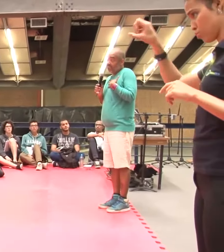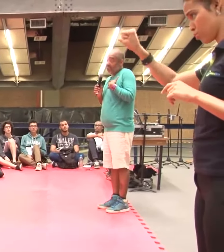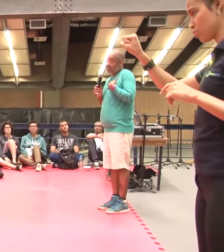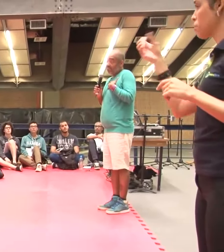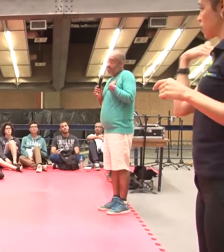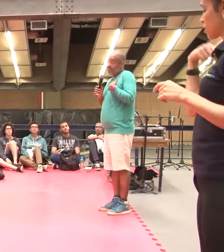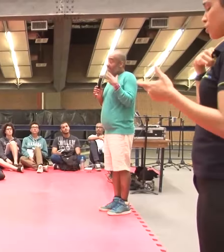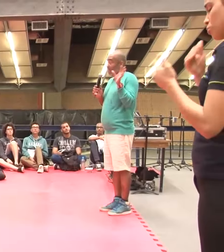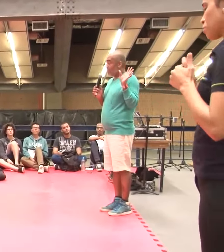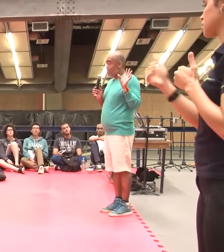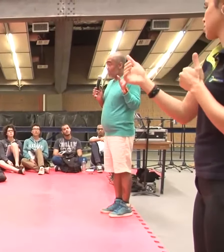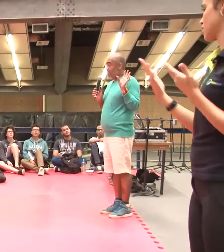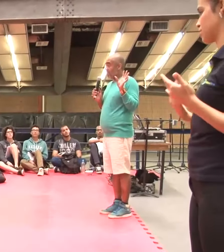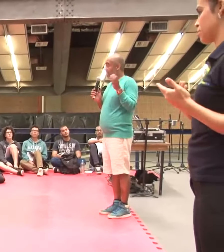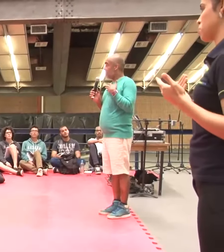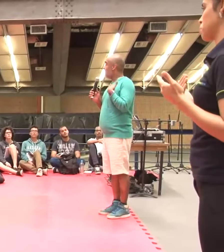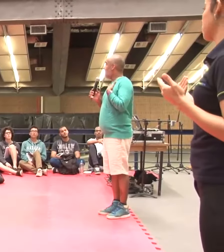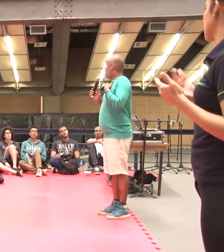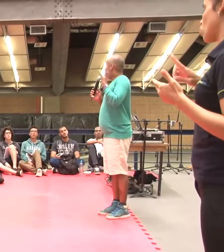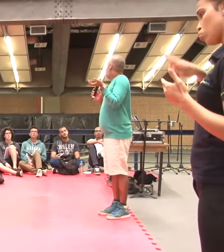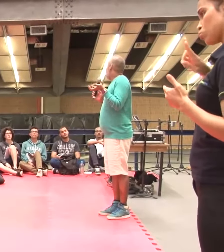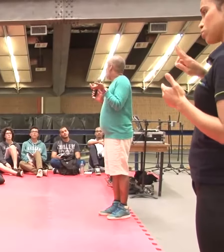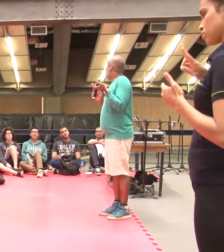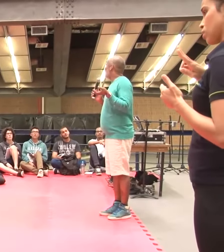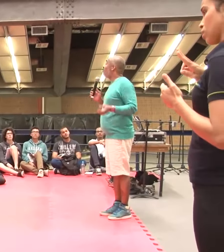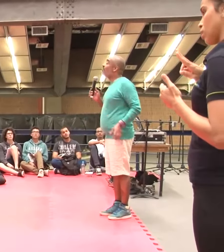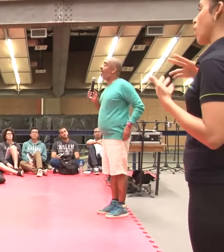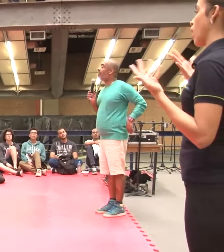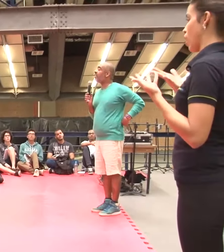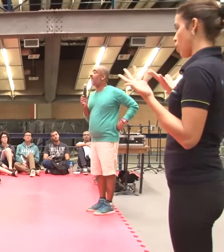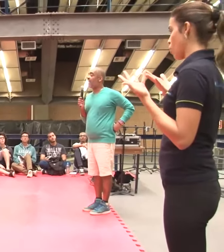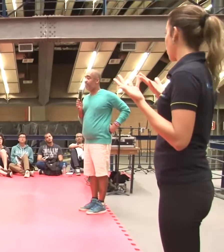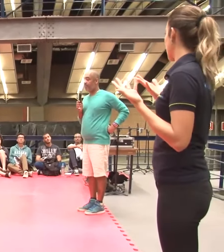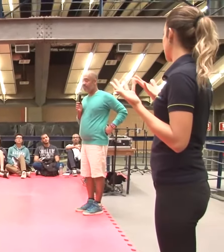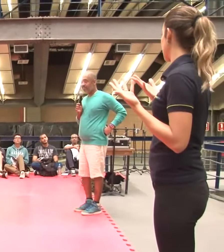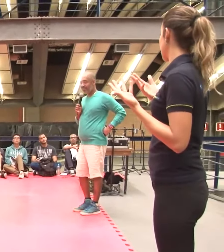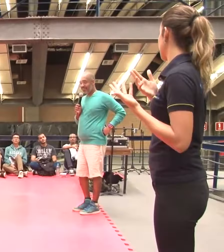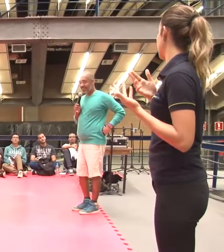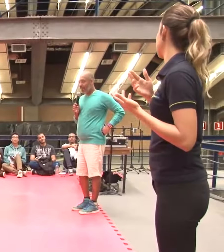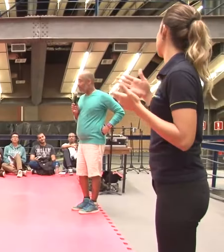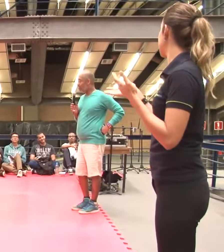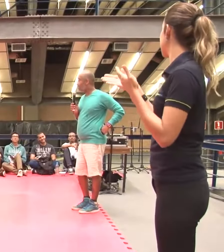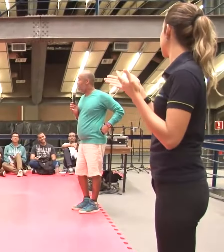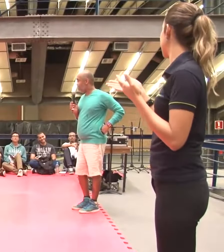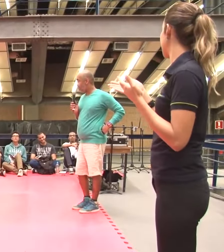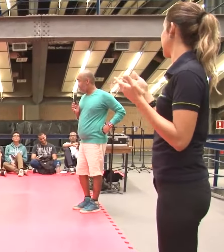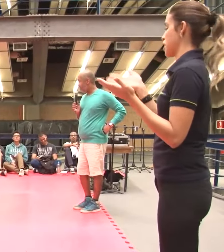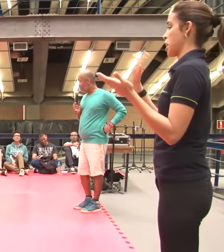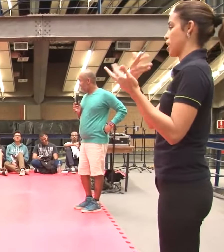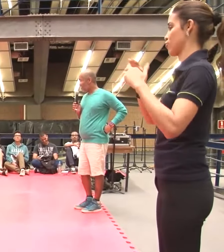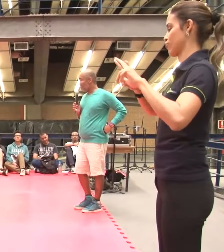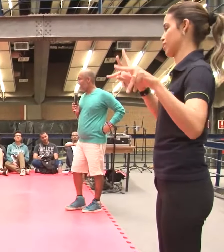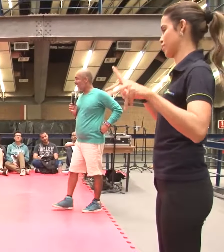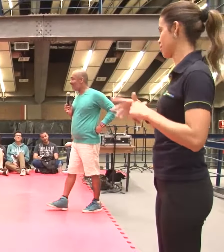usado. E até hoje estou com quadrinho usado. Sou agora leitor de graphic novel. Vou repetir, graphic